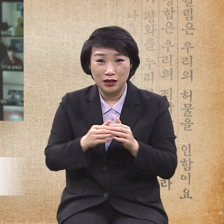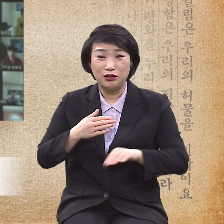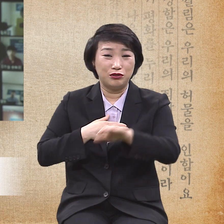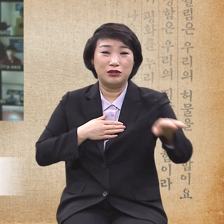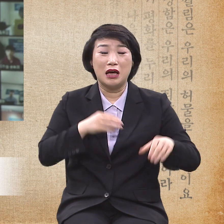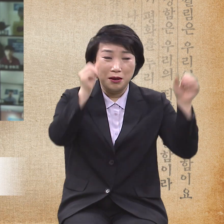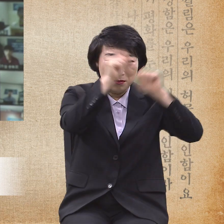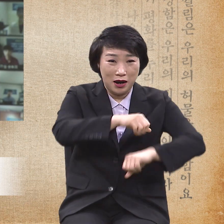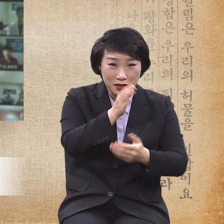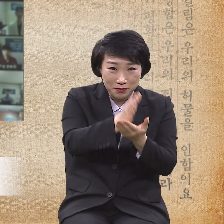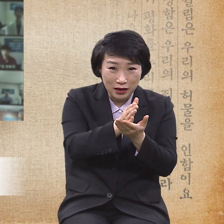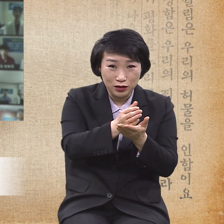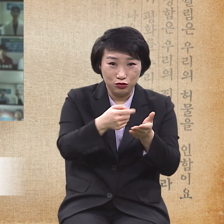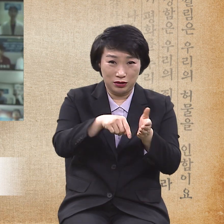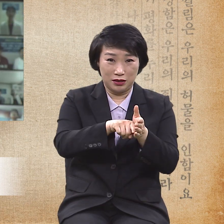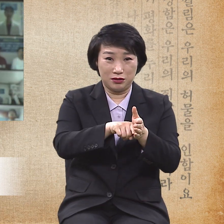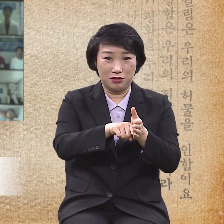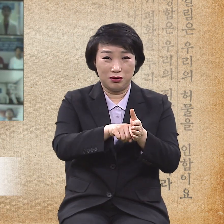우리 멸망하지 않도록.